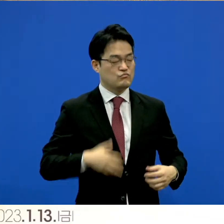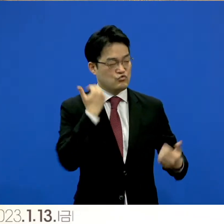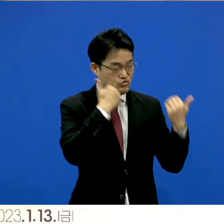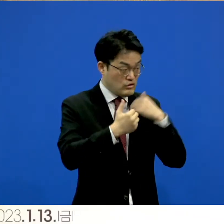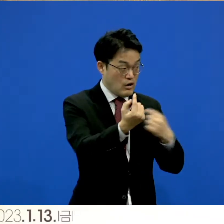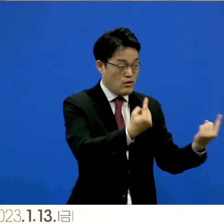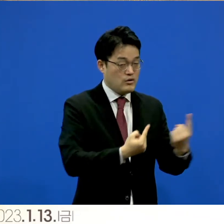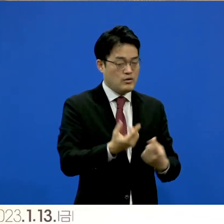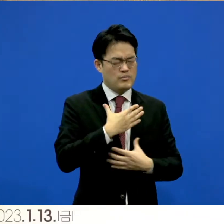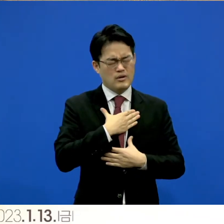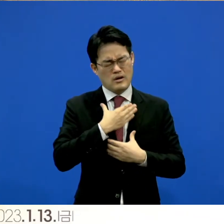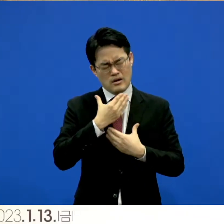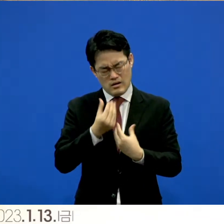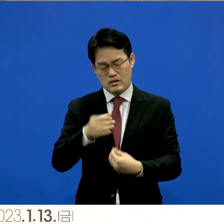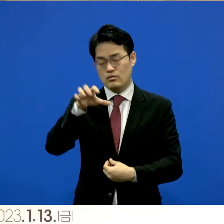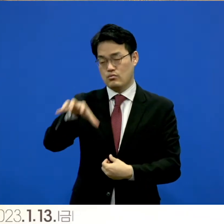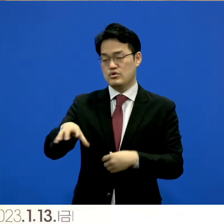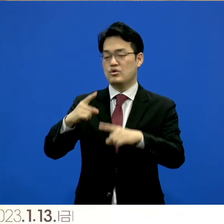돼요.